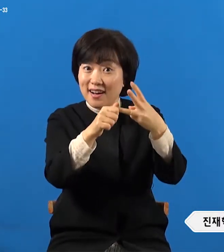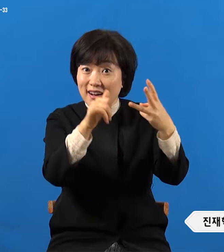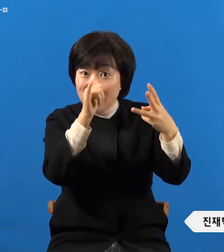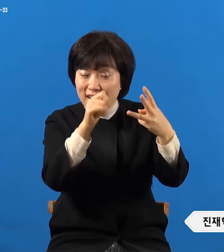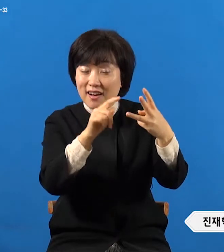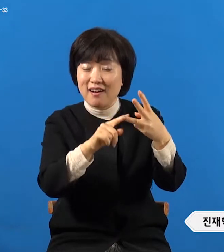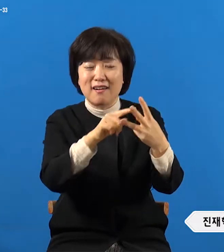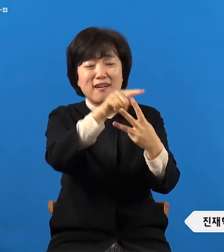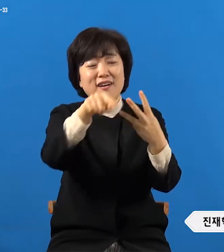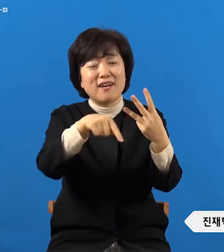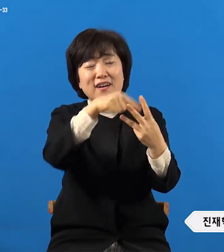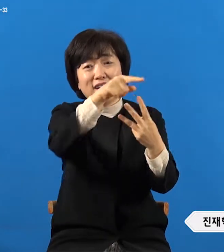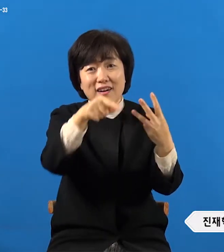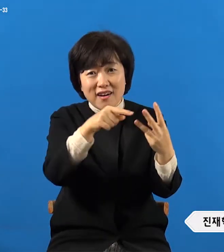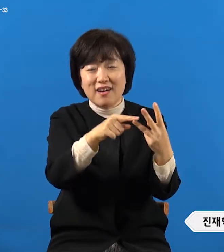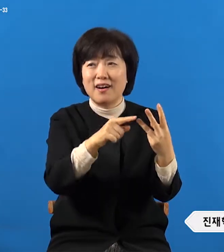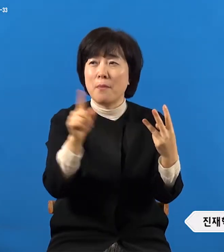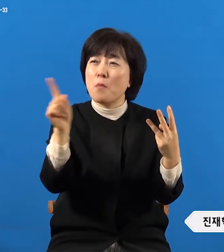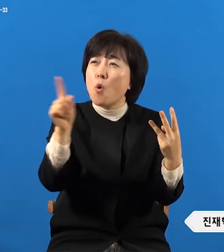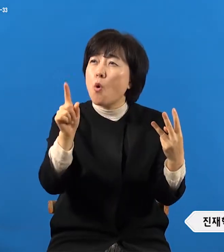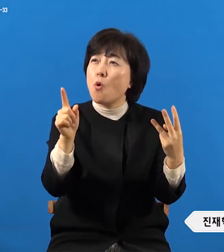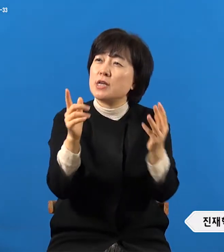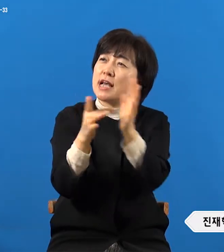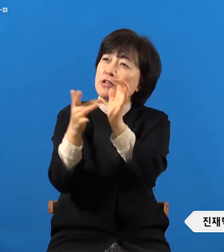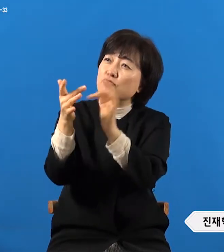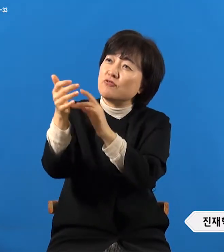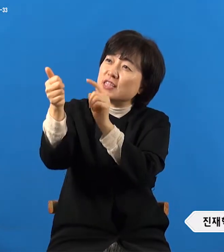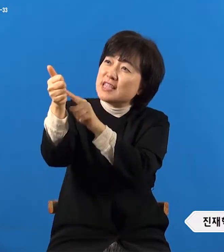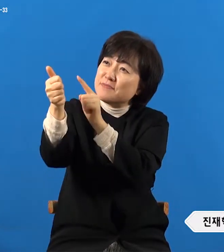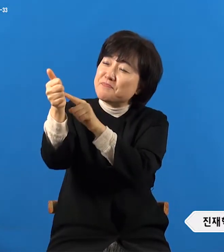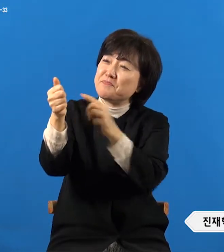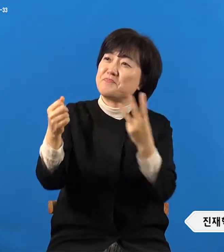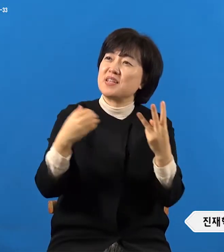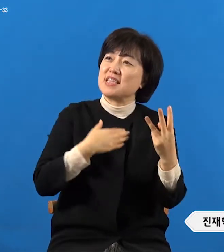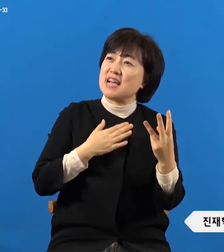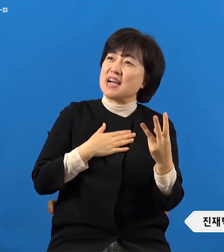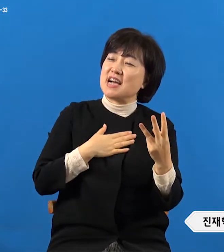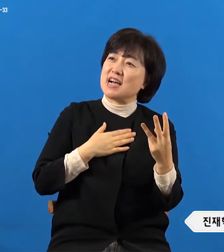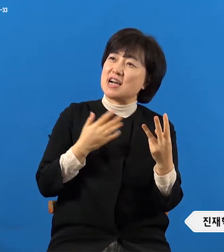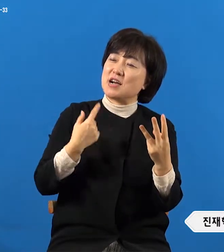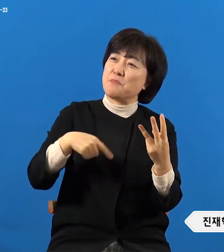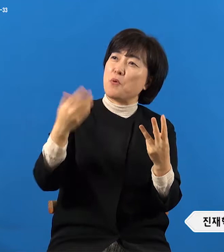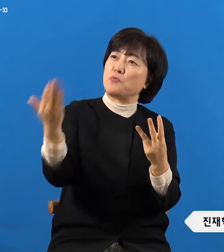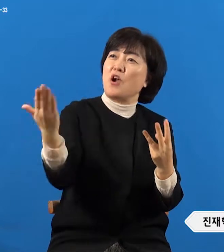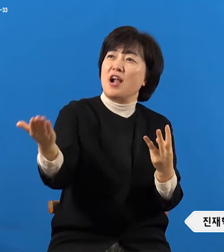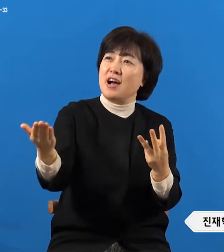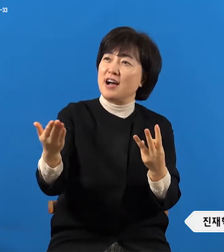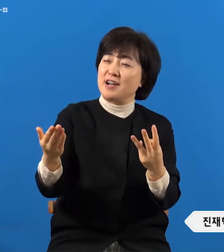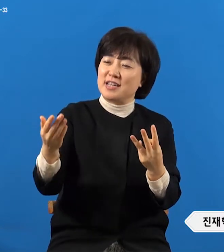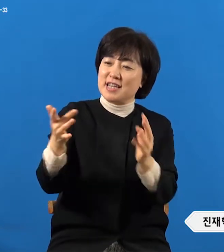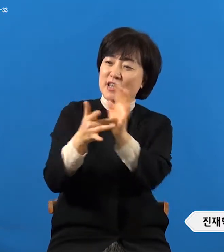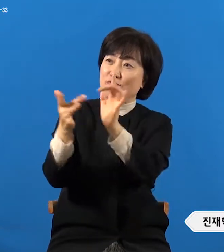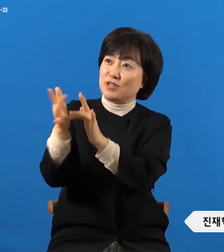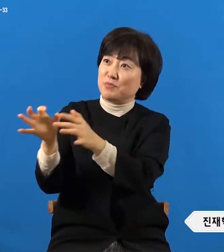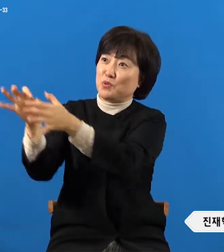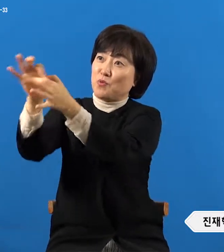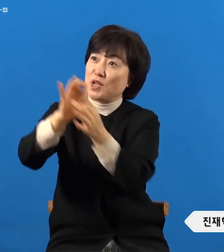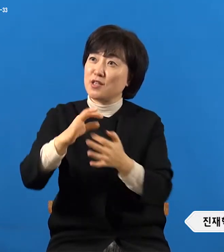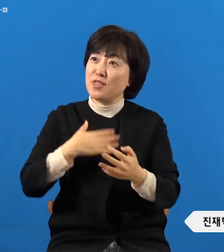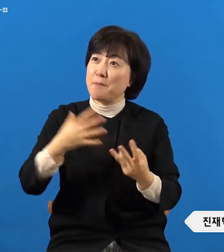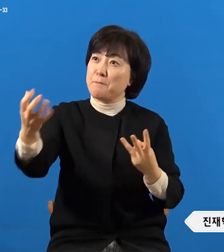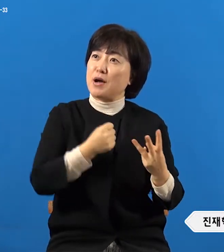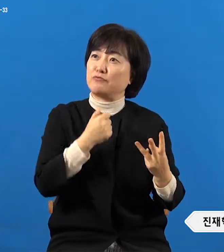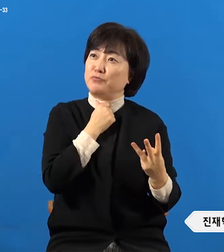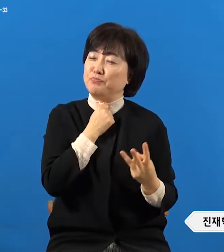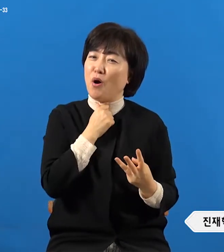가지 공통점이 있다면 그들은 무엇인가 예수님께 자기를 위해 얻기를 원했고 오히려 예수님께